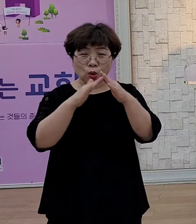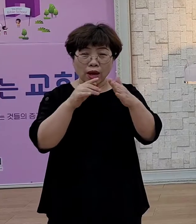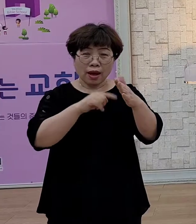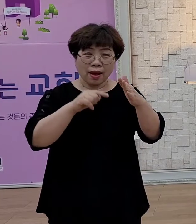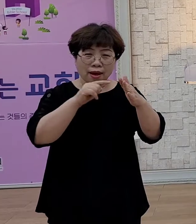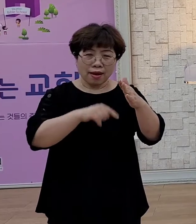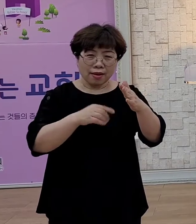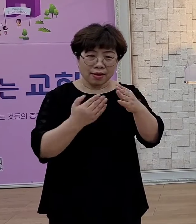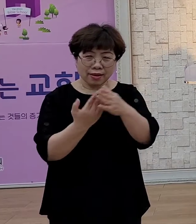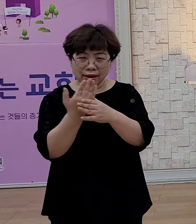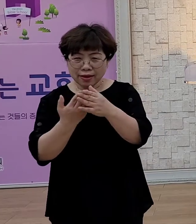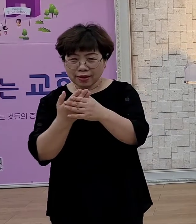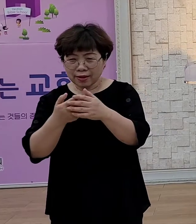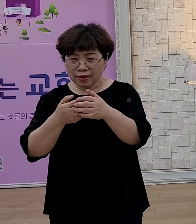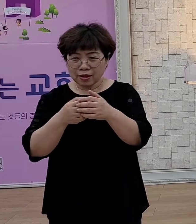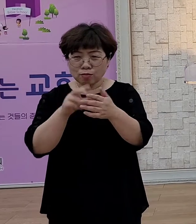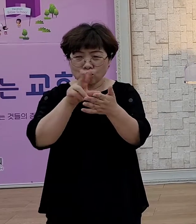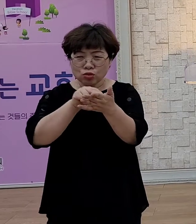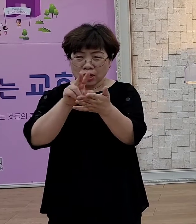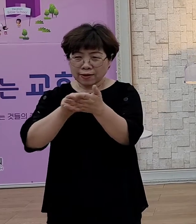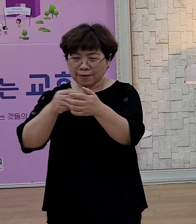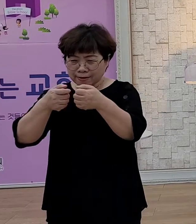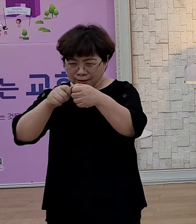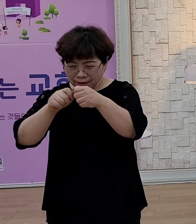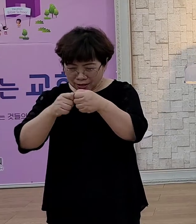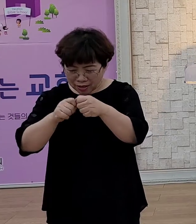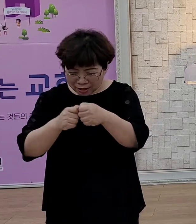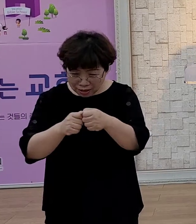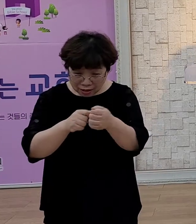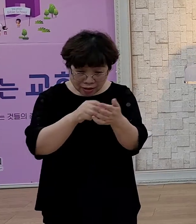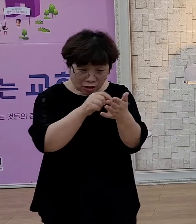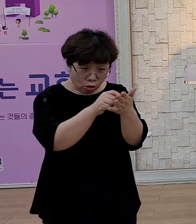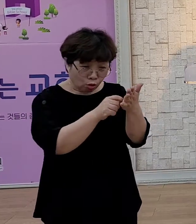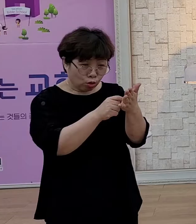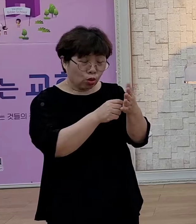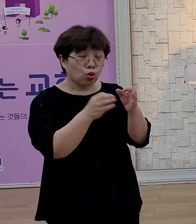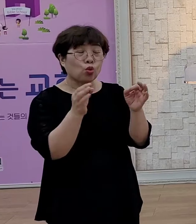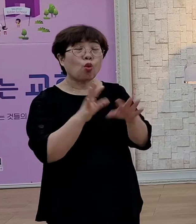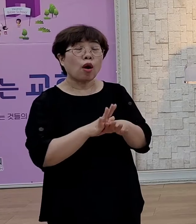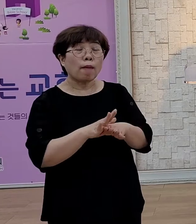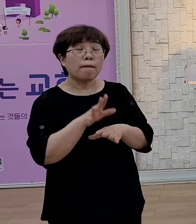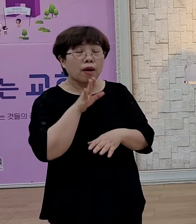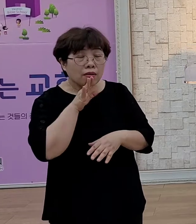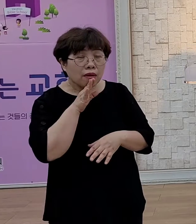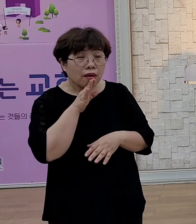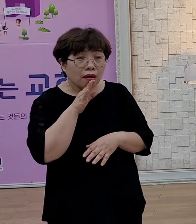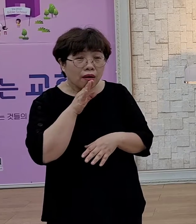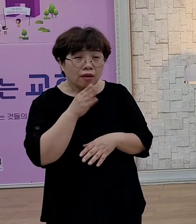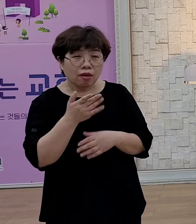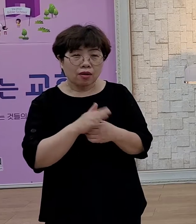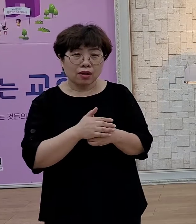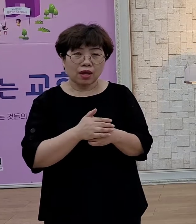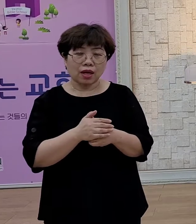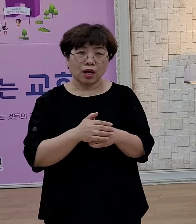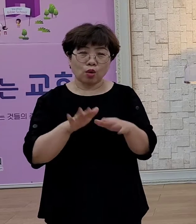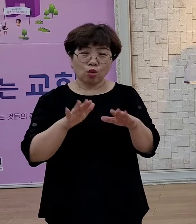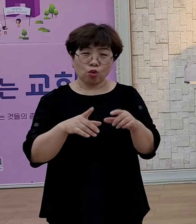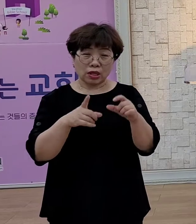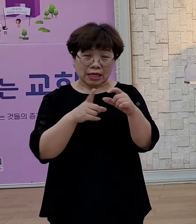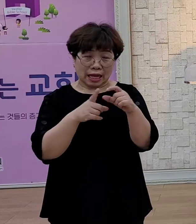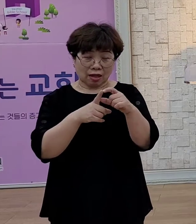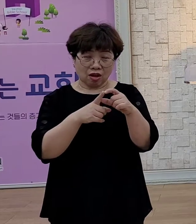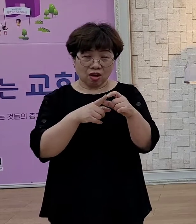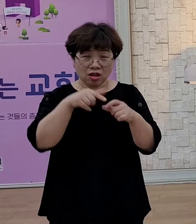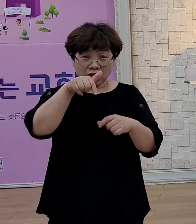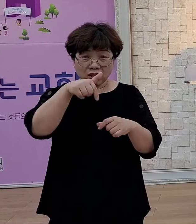이 구체적인 이런 문제를 다룬 것도 그렇지만 오늘 첫 번째, 그러므로 길이 참으라. 여러분, 이게 그냥